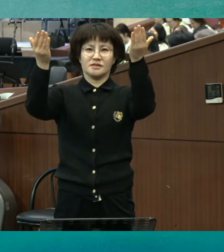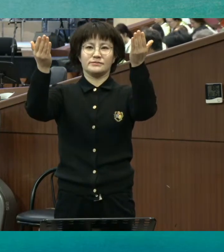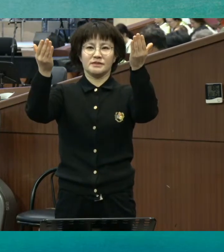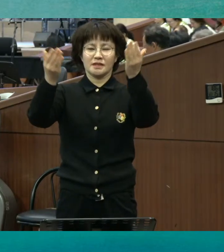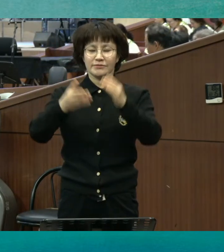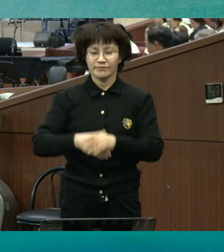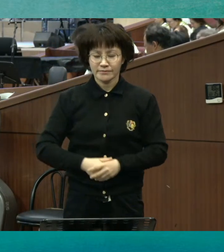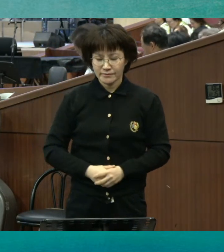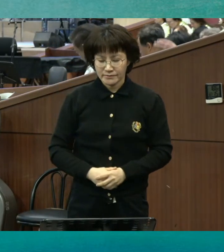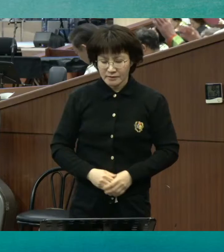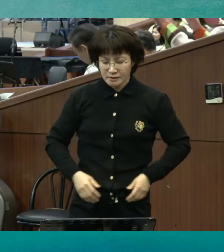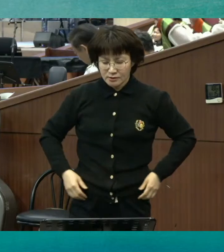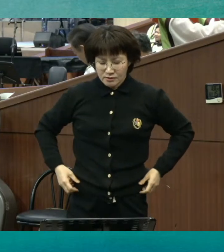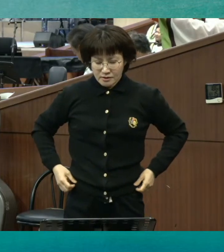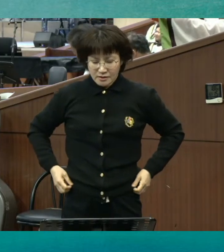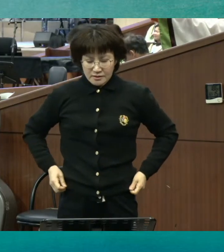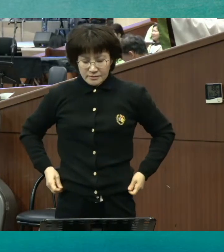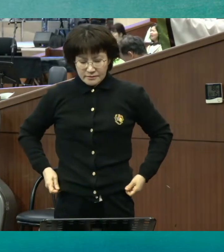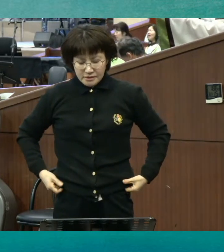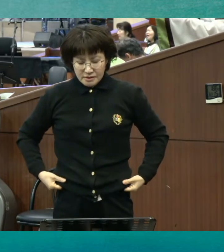나아갑니다. 주여